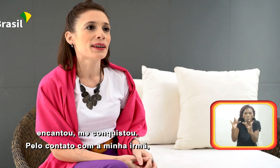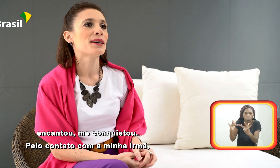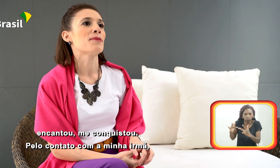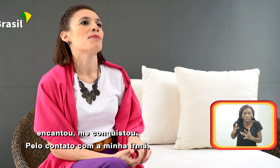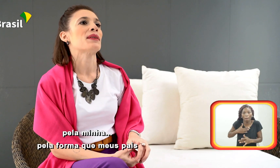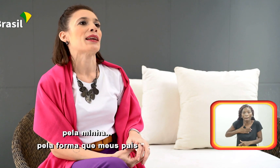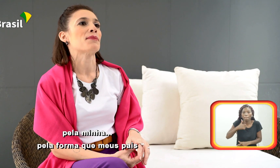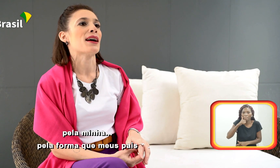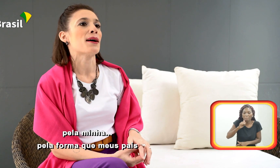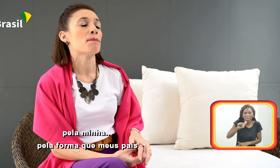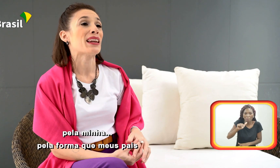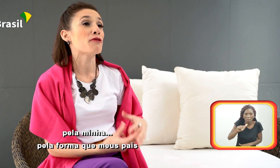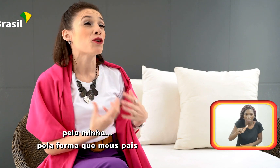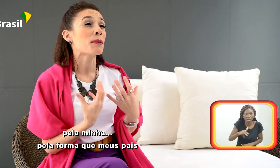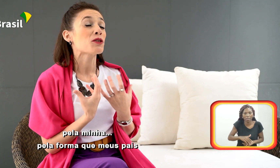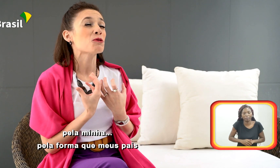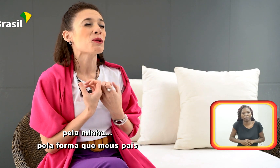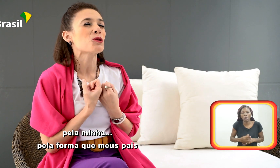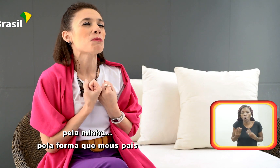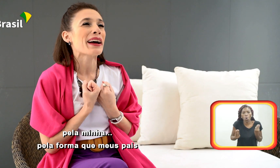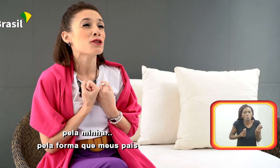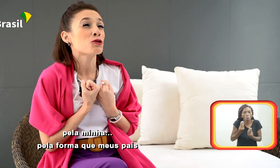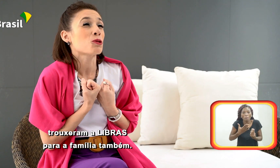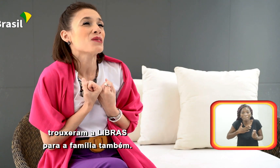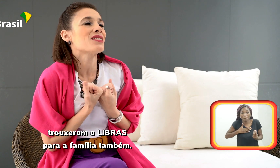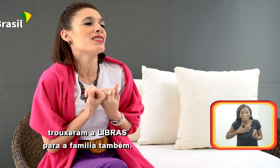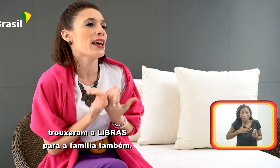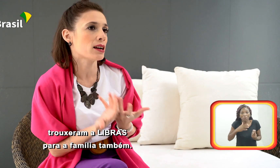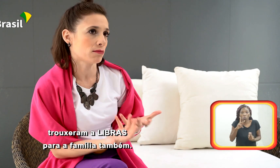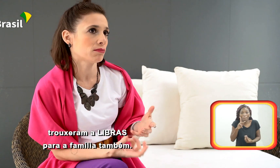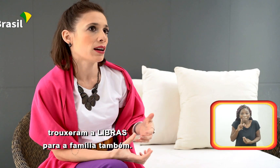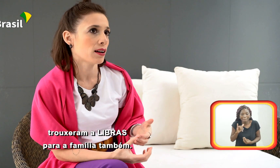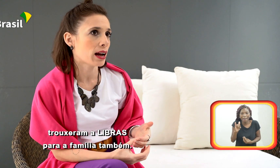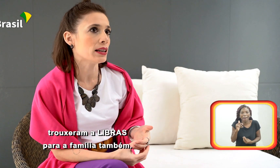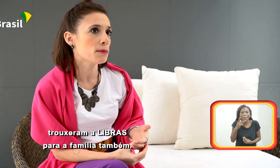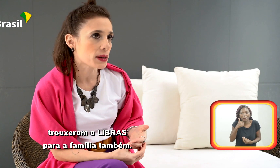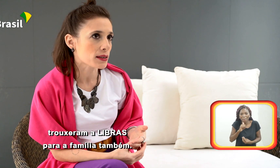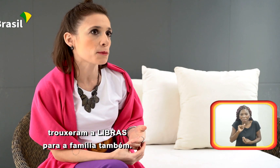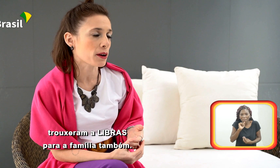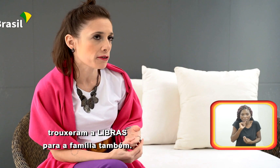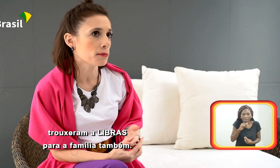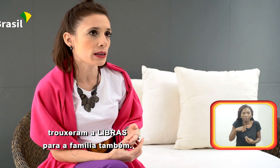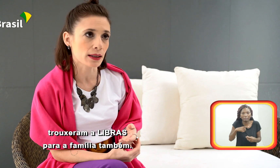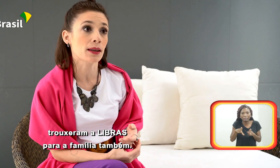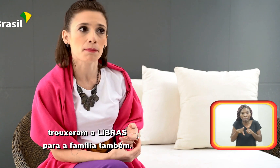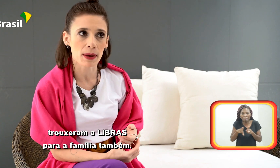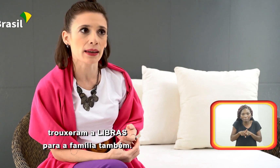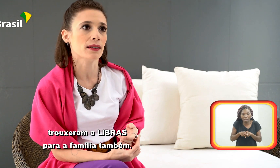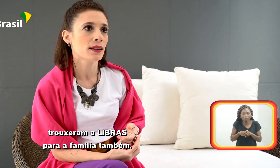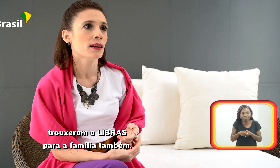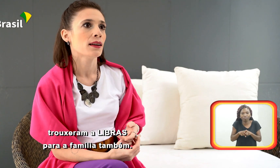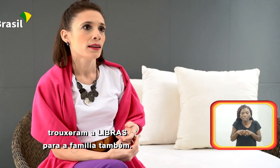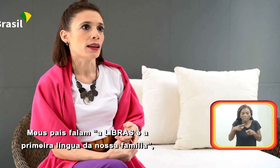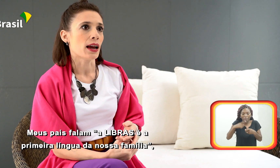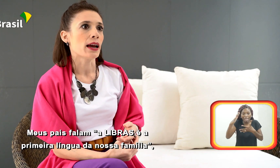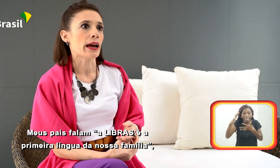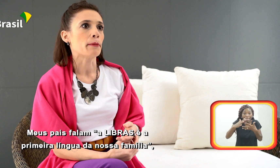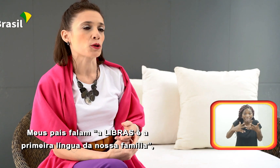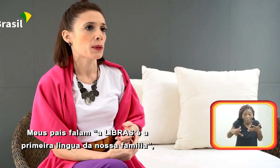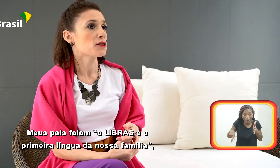irmã, pela forma que os meus pais trouxeram a Libras para a família também, né? Meus pais